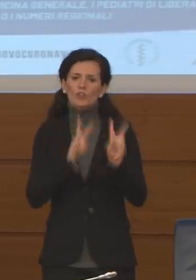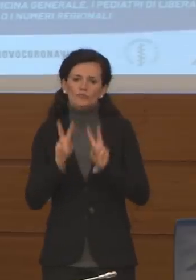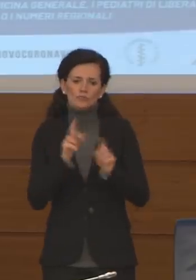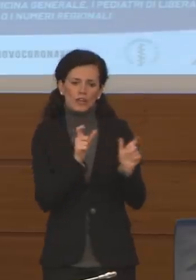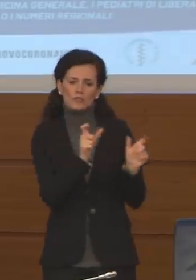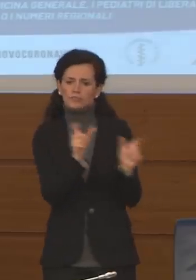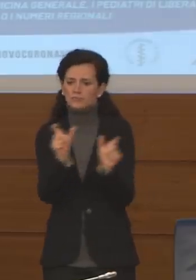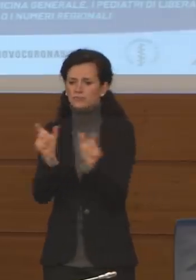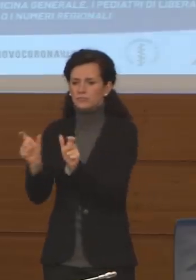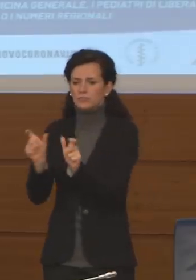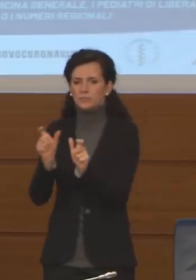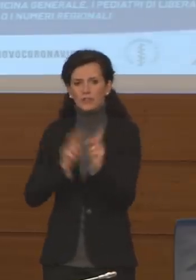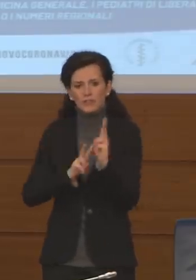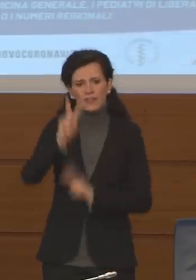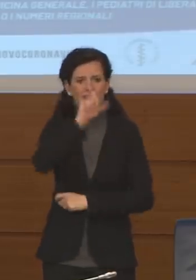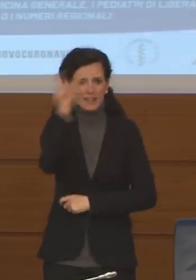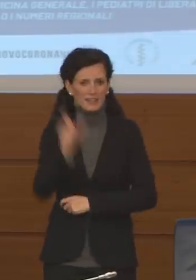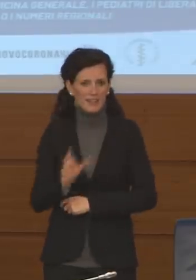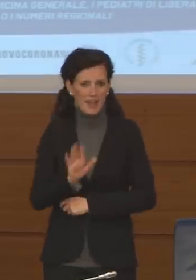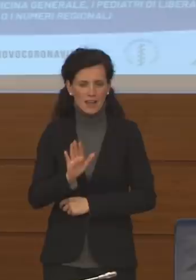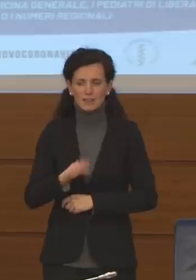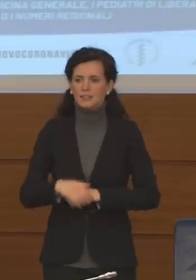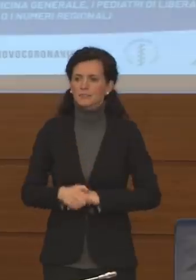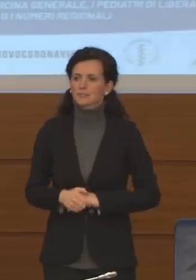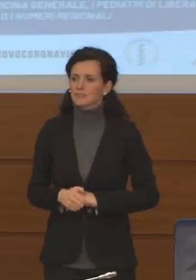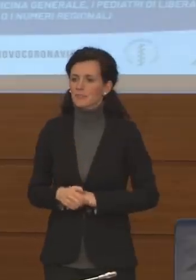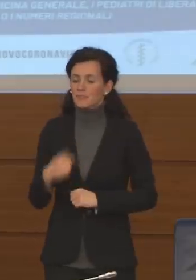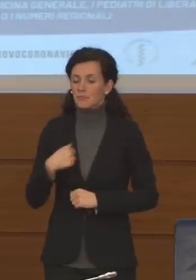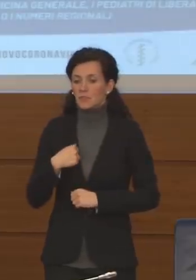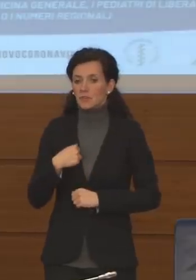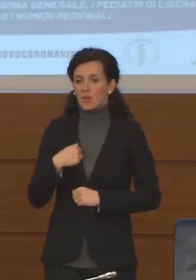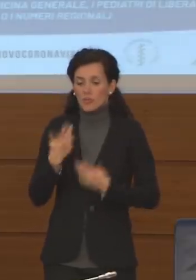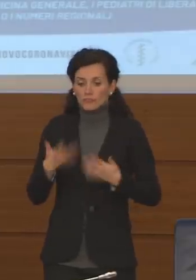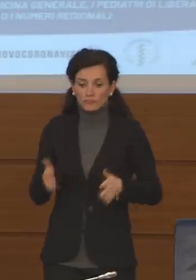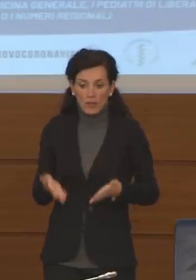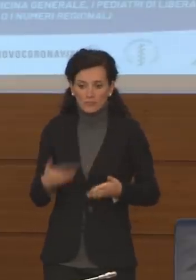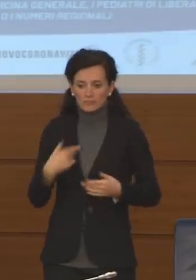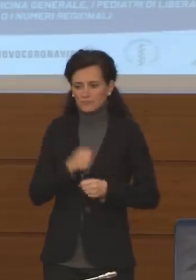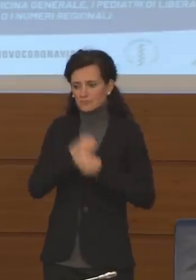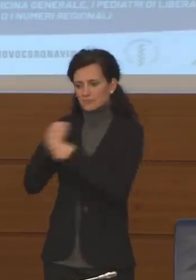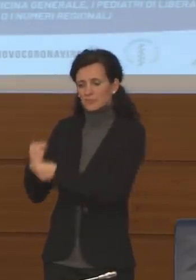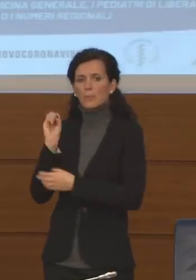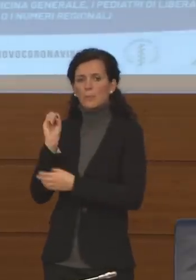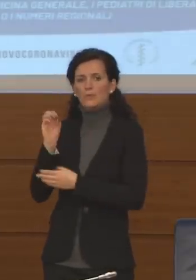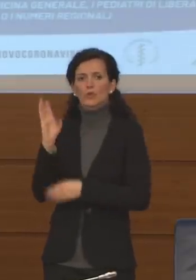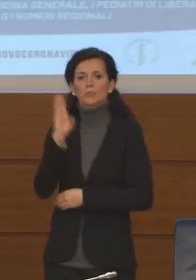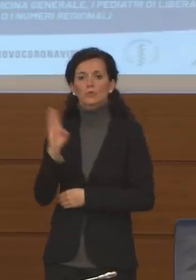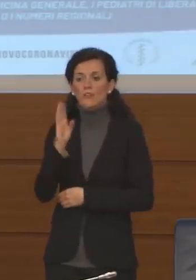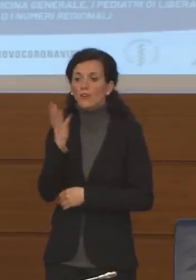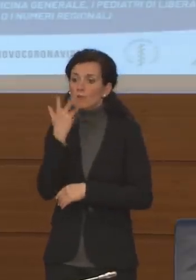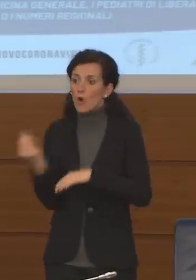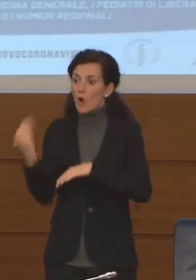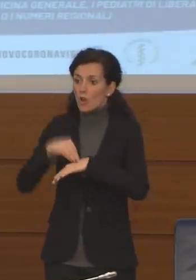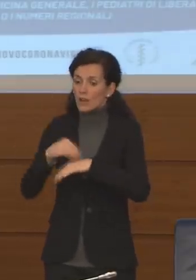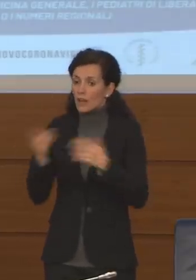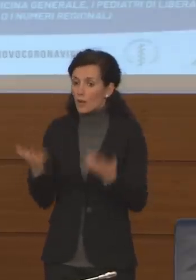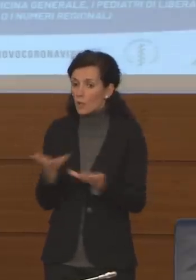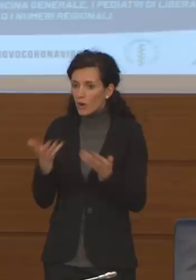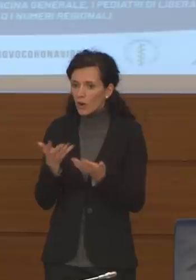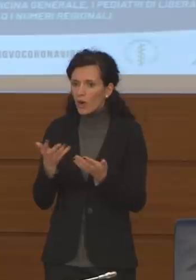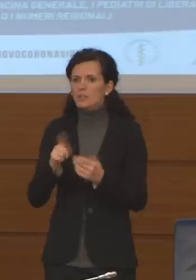tutto il territorio io vorrei lasciare la parola al professore bull brusaferro se vuole aggiungere qualche cosa e poi